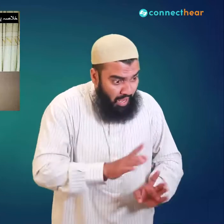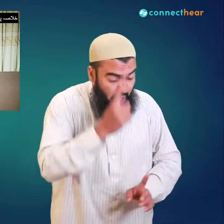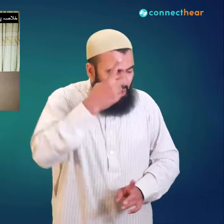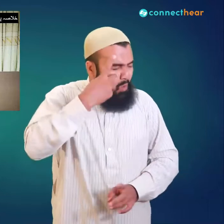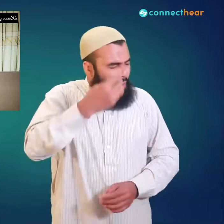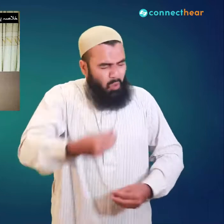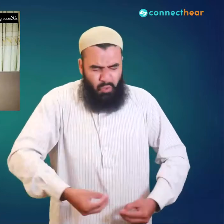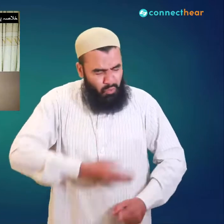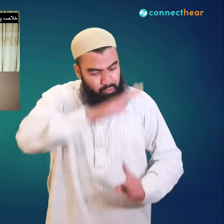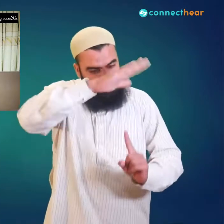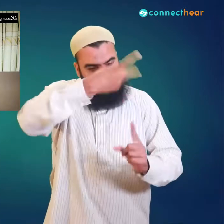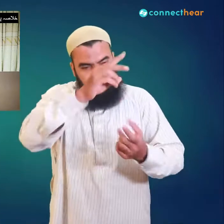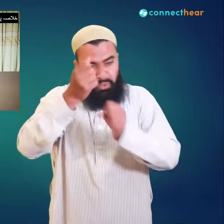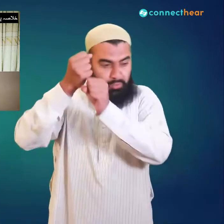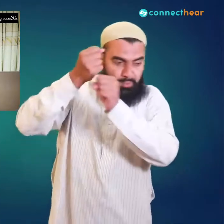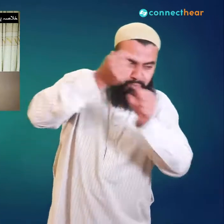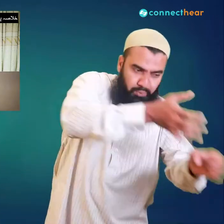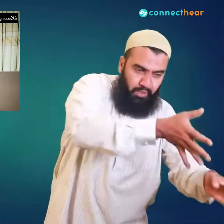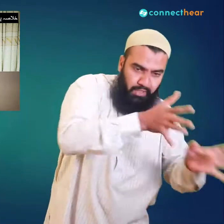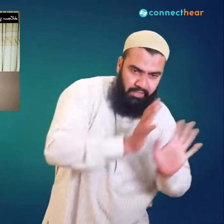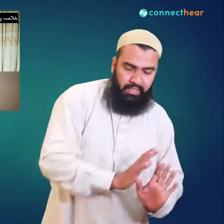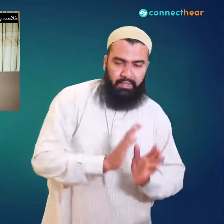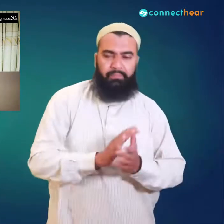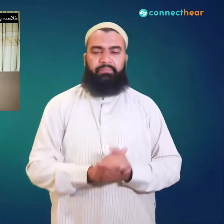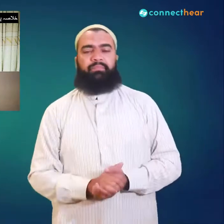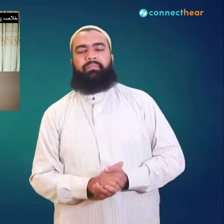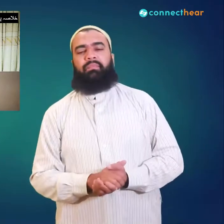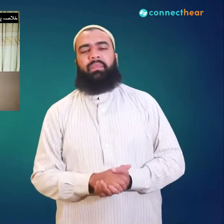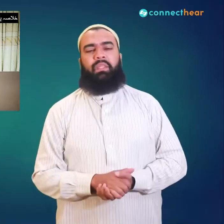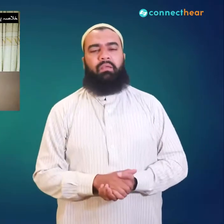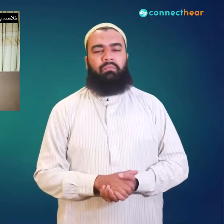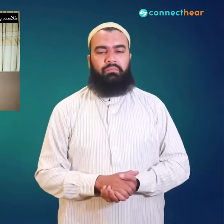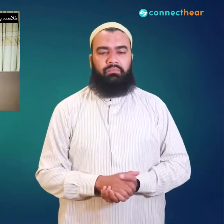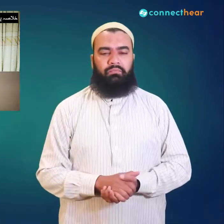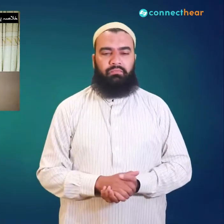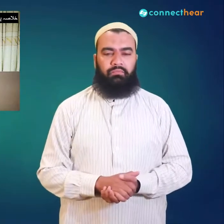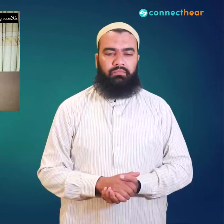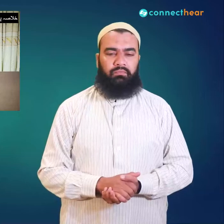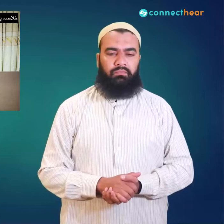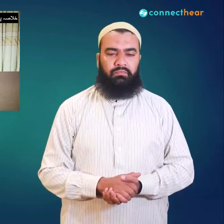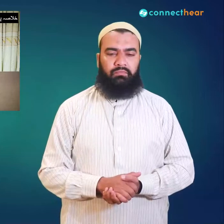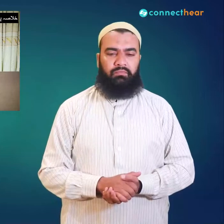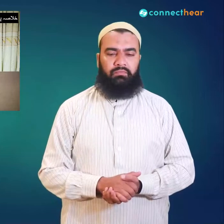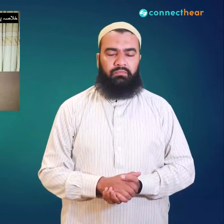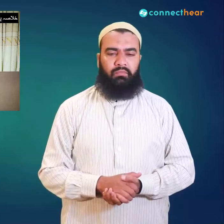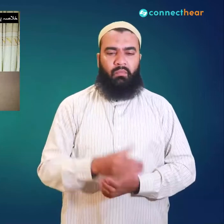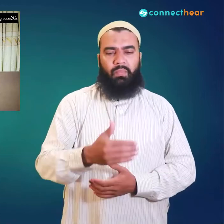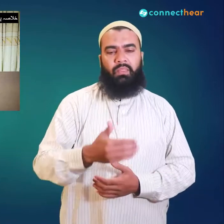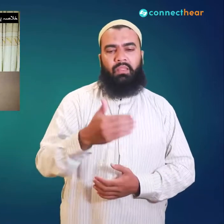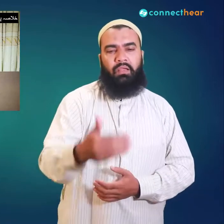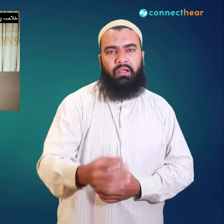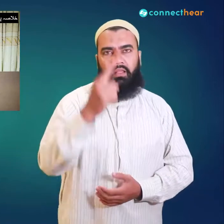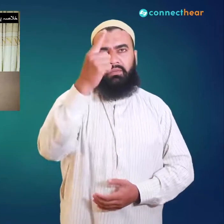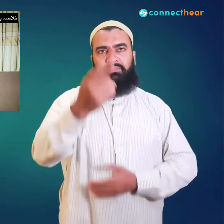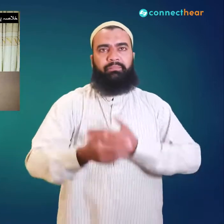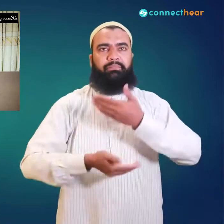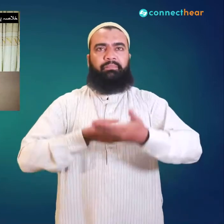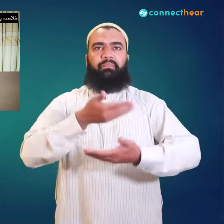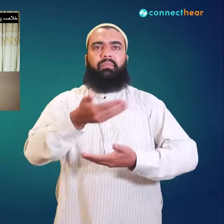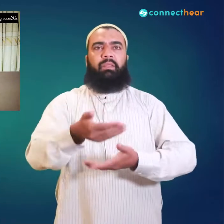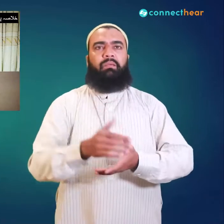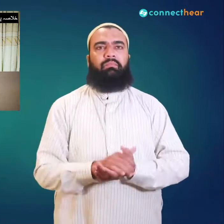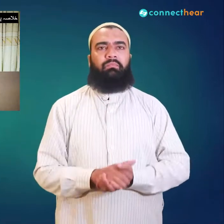کی تائید صبر کرنے والوں کے ساتھ ہو جایا کرتی ہے۔ رکوع 3، آیت نمبر